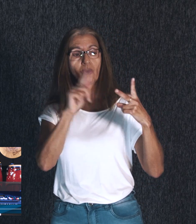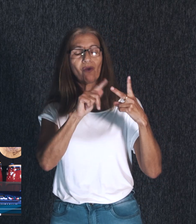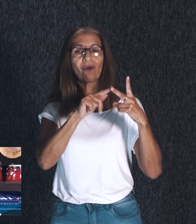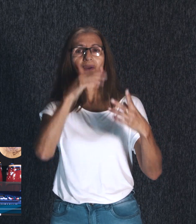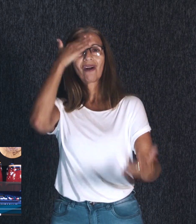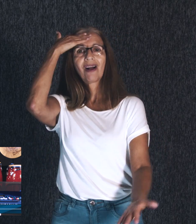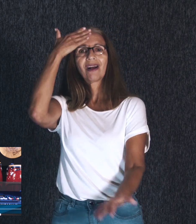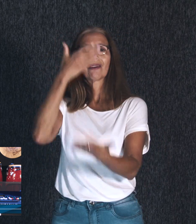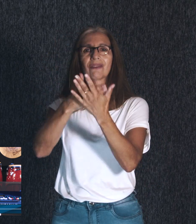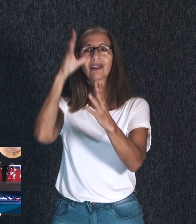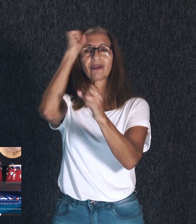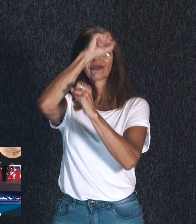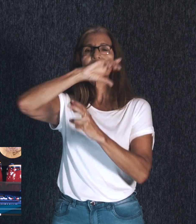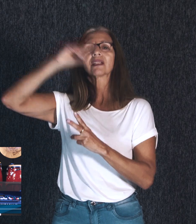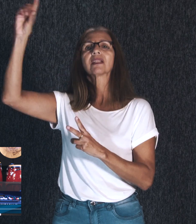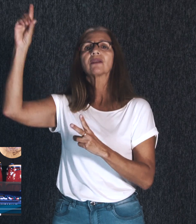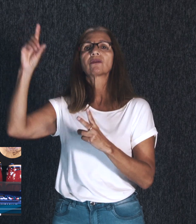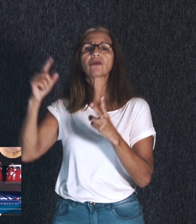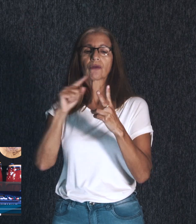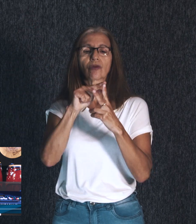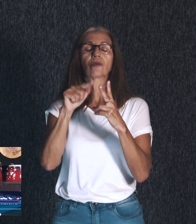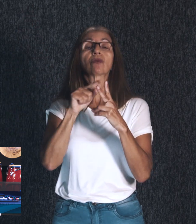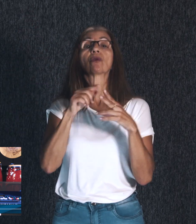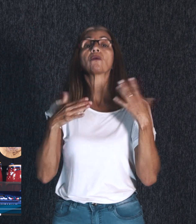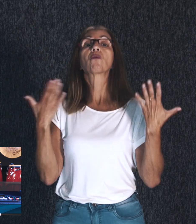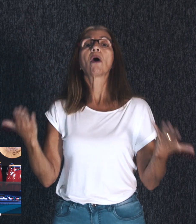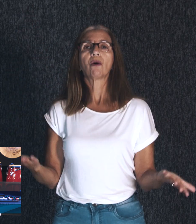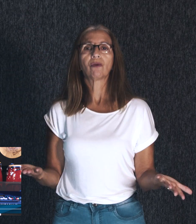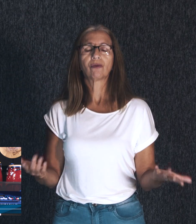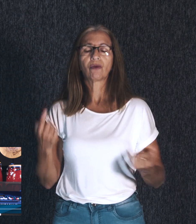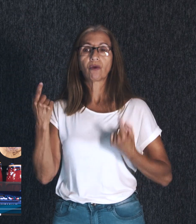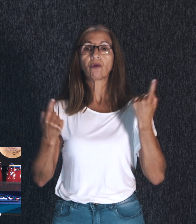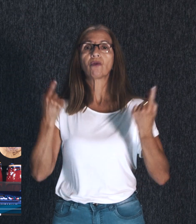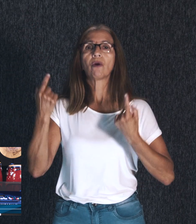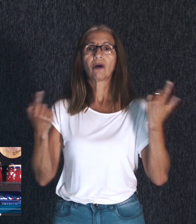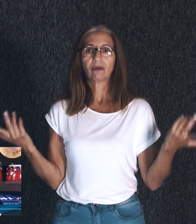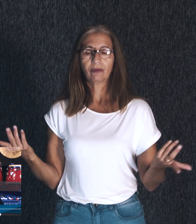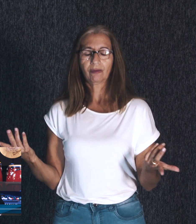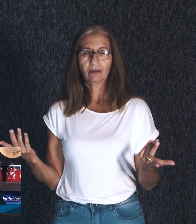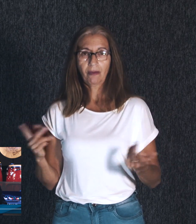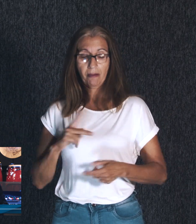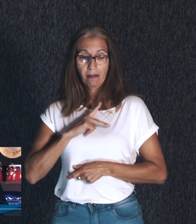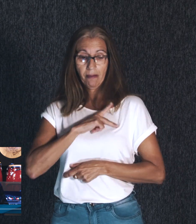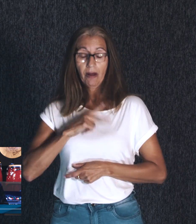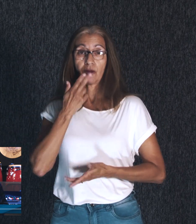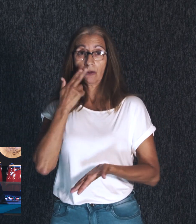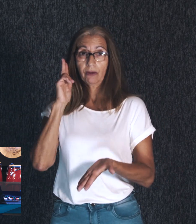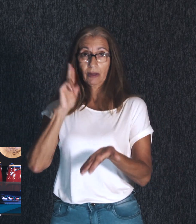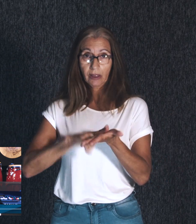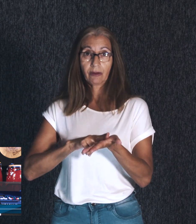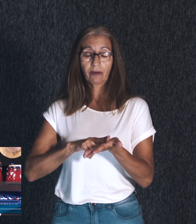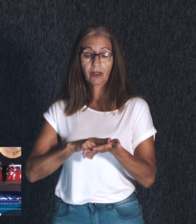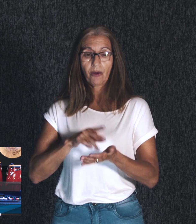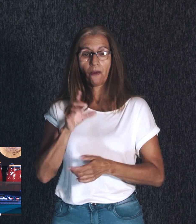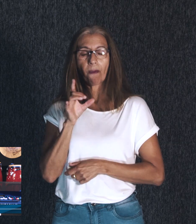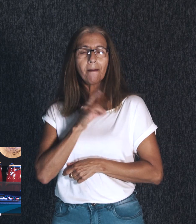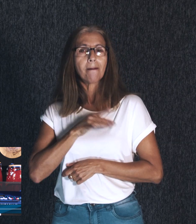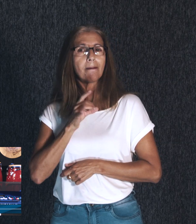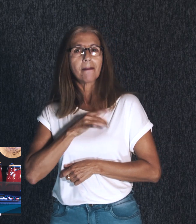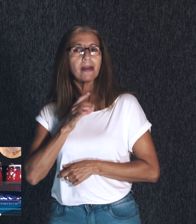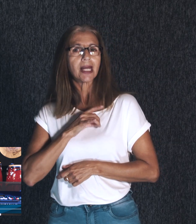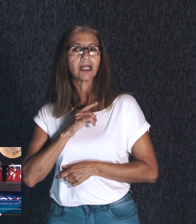interessante que o apóstolo Paulo, ele diz que o medo é mais do que um sentimento. O medo é um